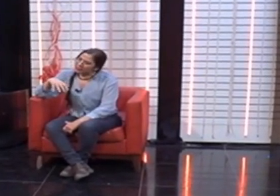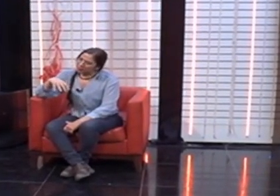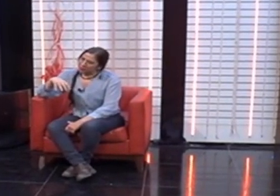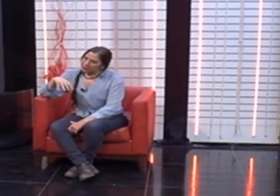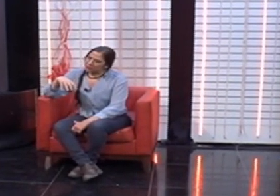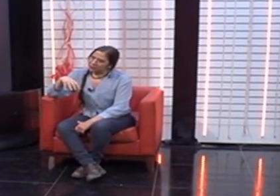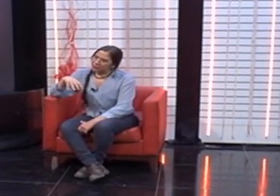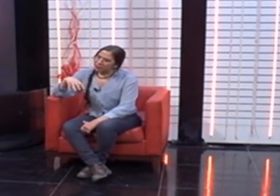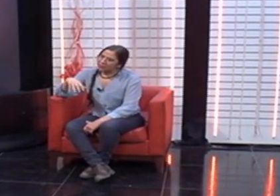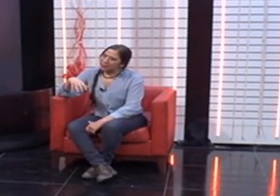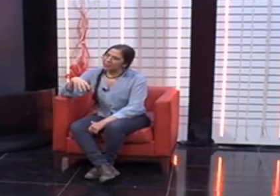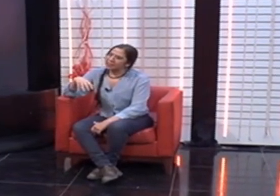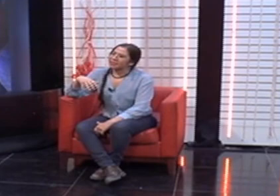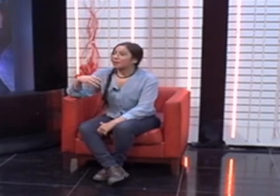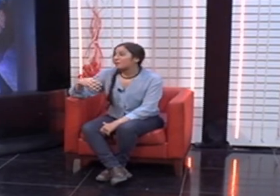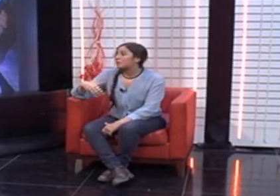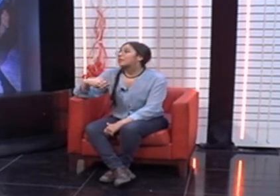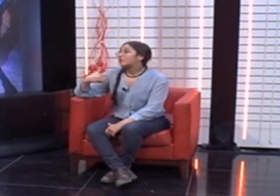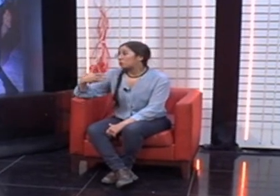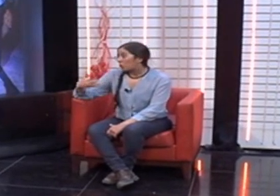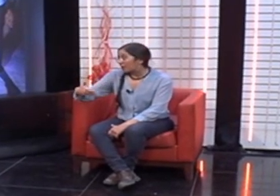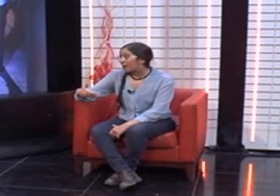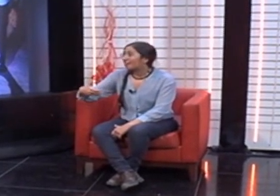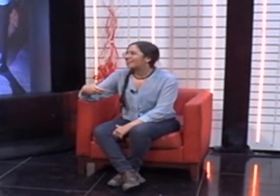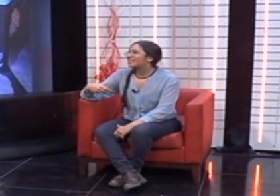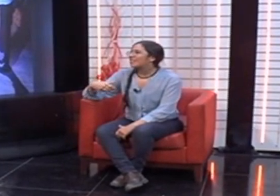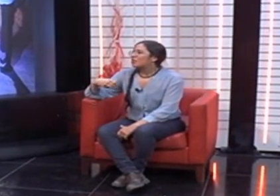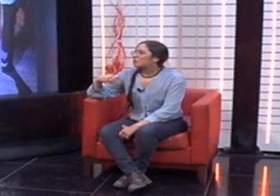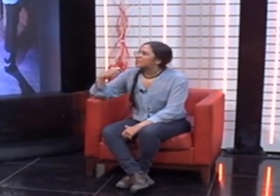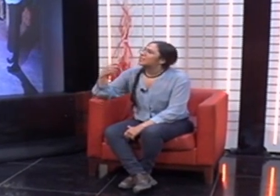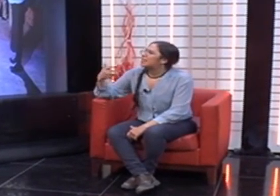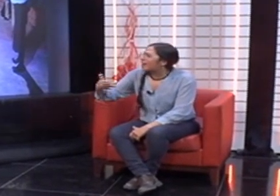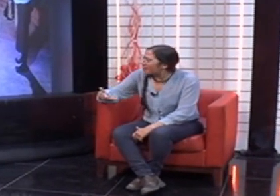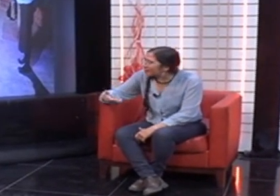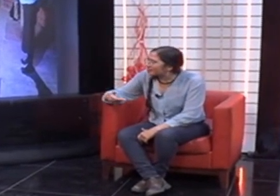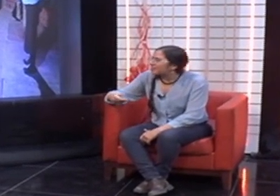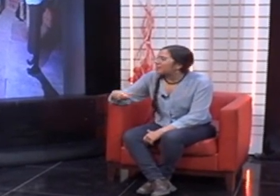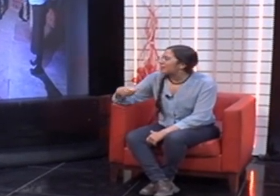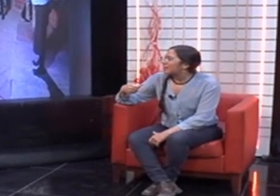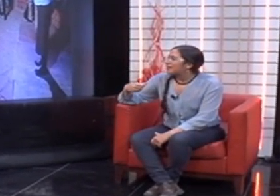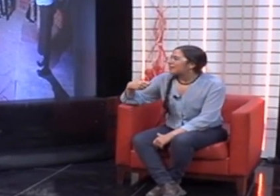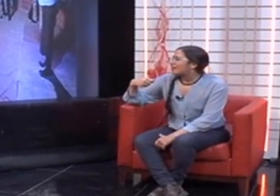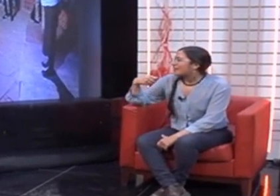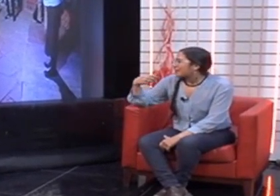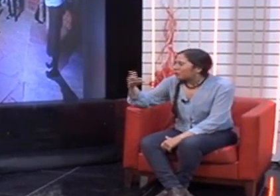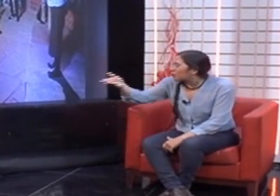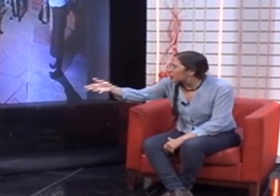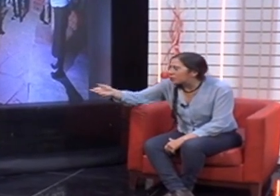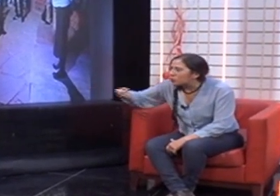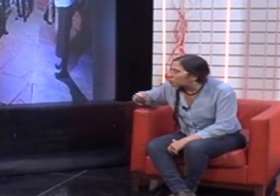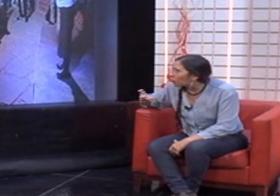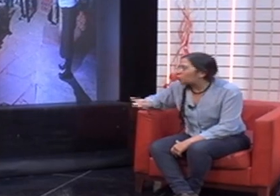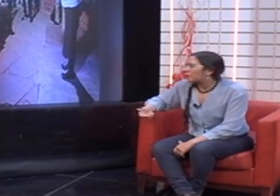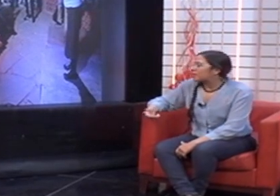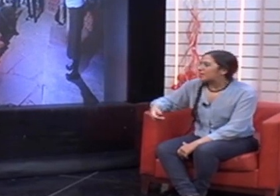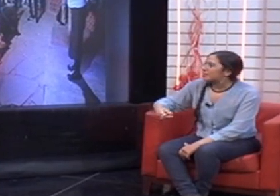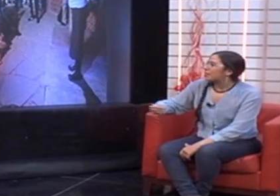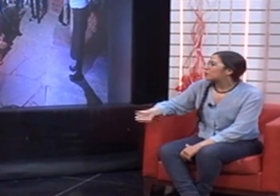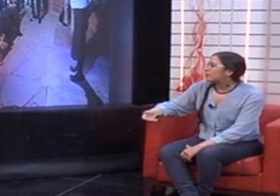con discapacidad están cada vez más empoderadas, más enteradas de que cuando te hacen un show en realidad es algo que te